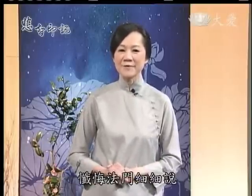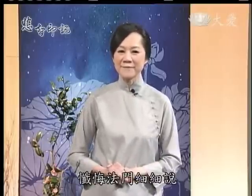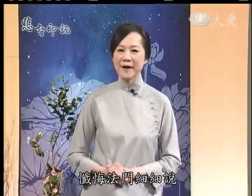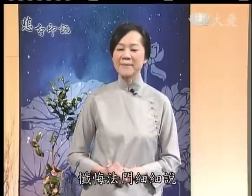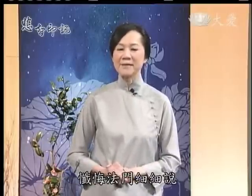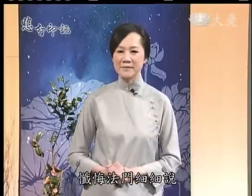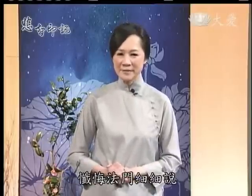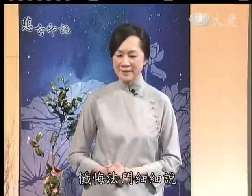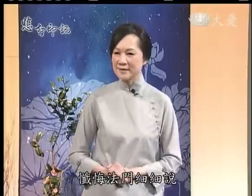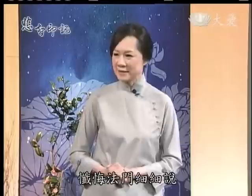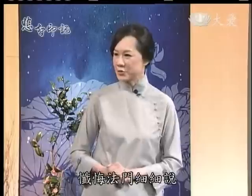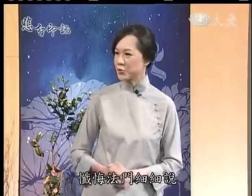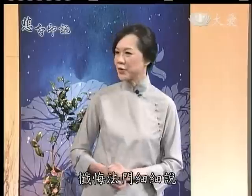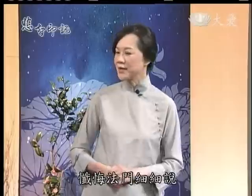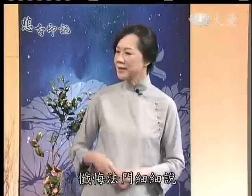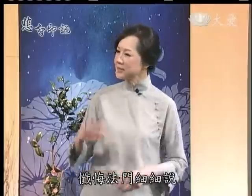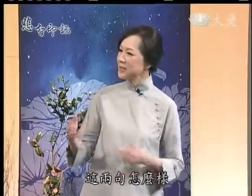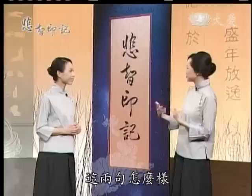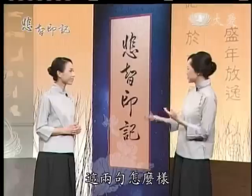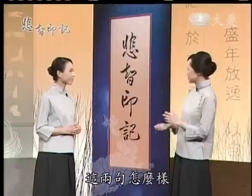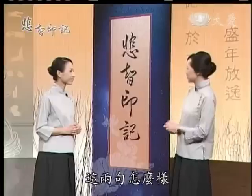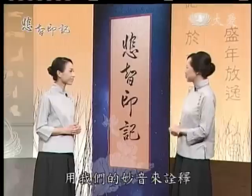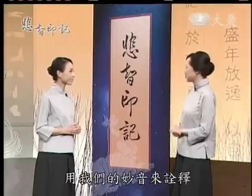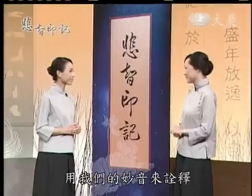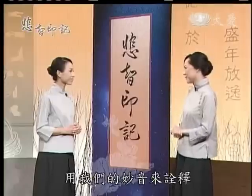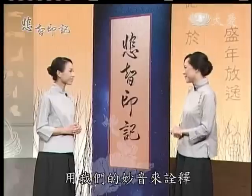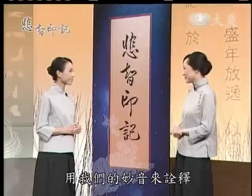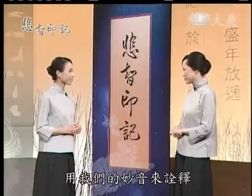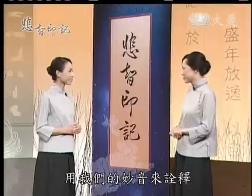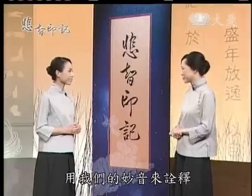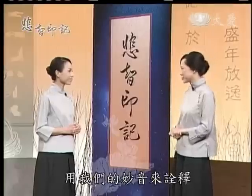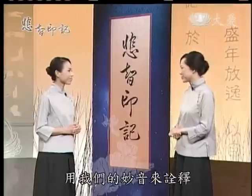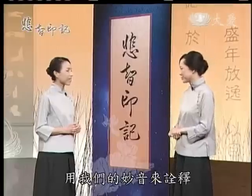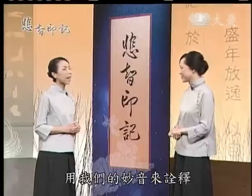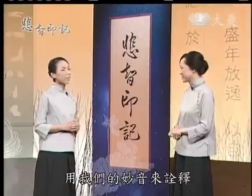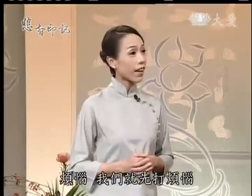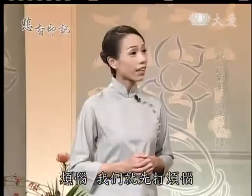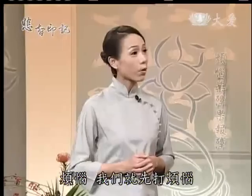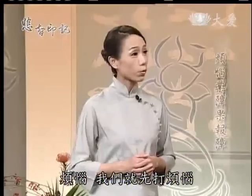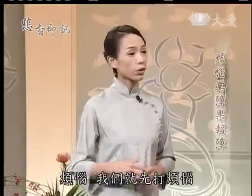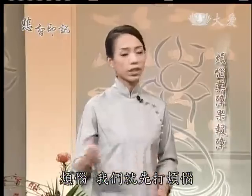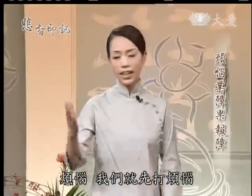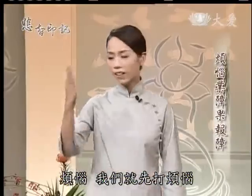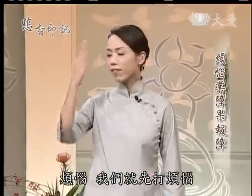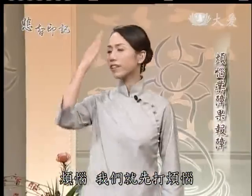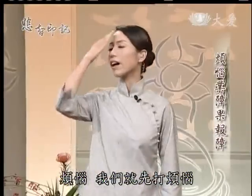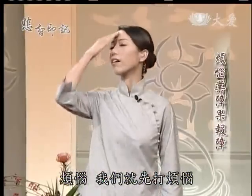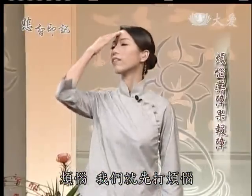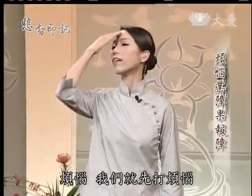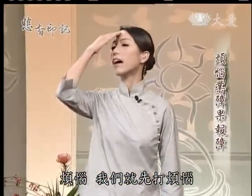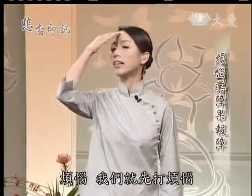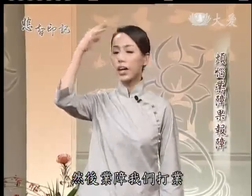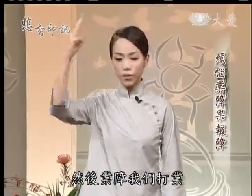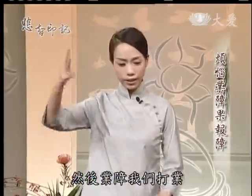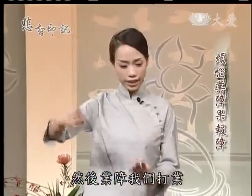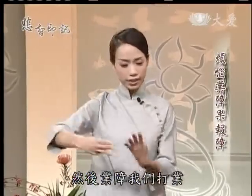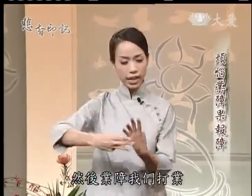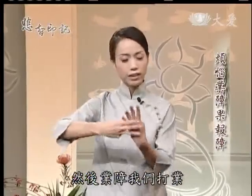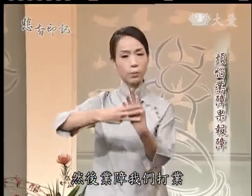悔法门细细说，那这两句怎么样用我们的妙音来诠释？ 烦恼我们就先打烦恼，然后业障呢我